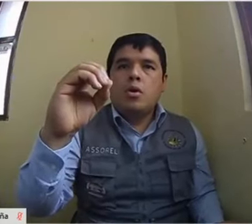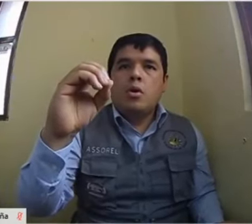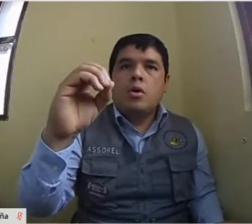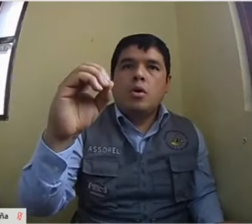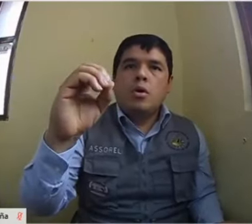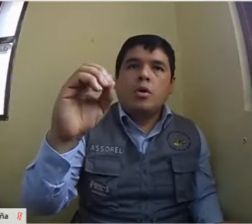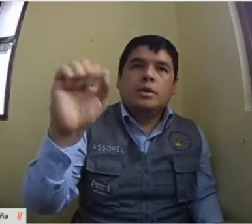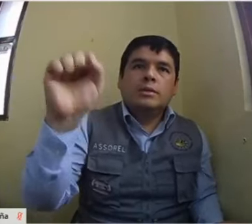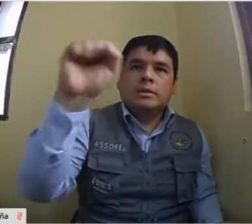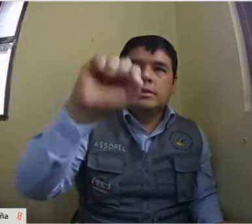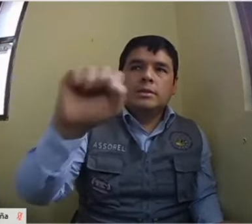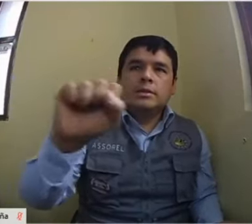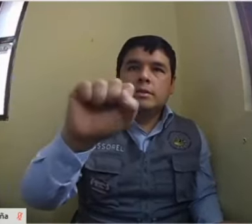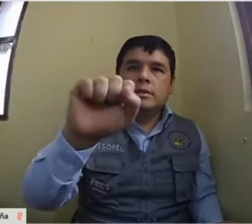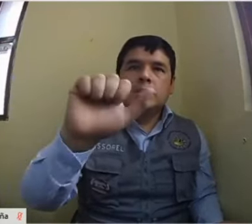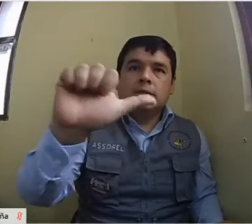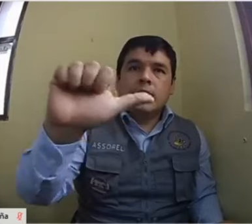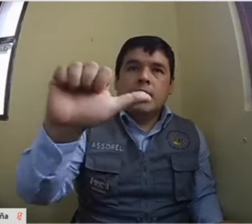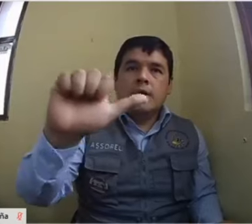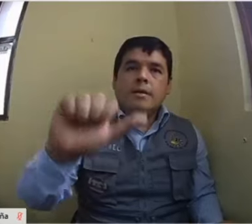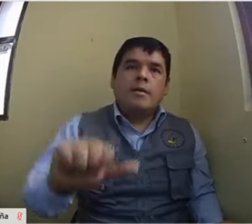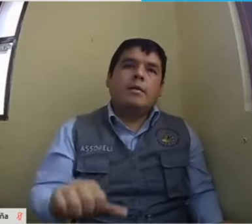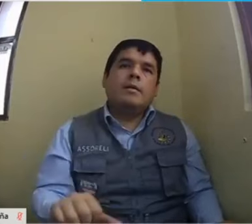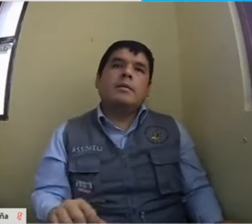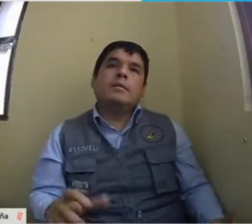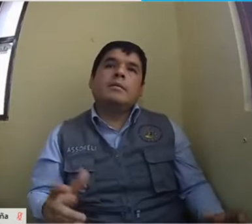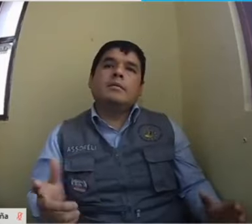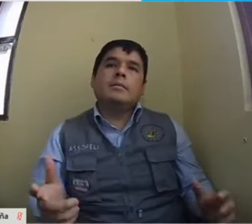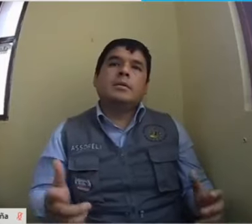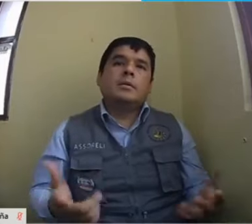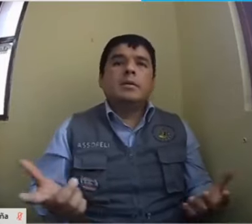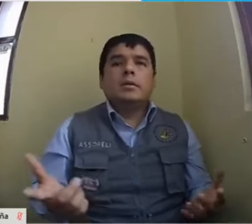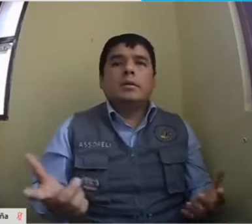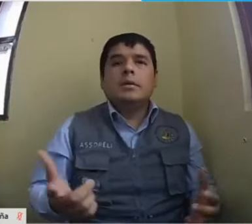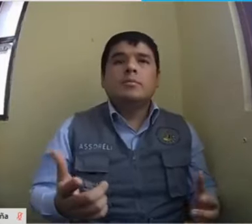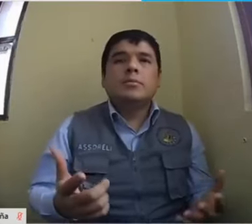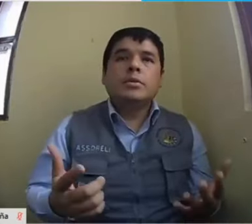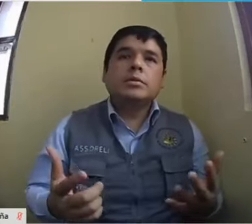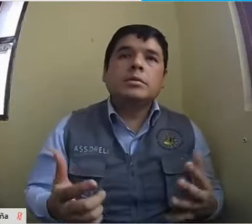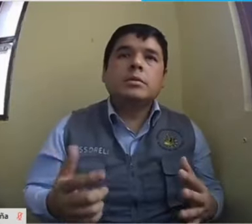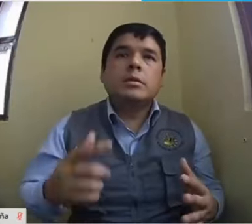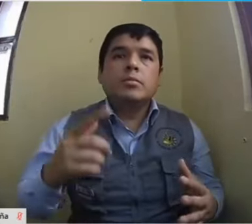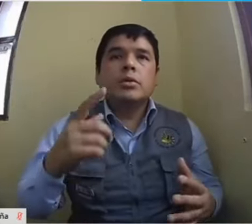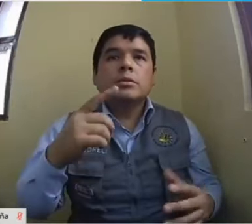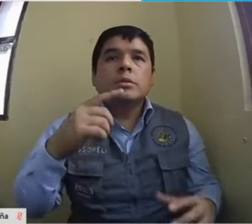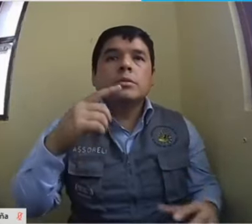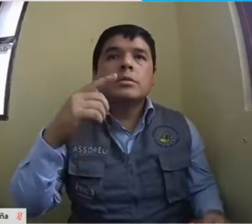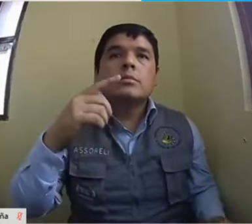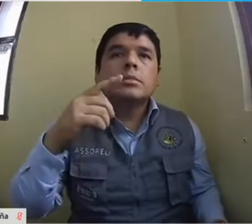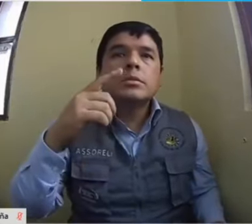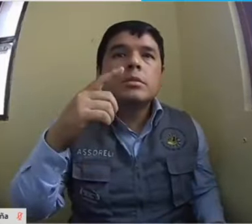Se identifican el deletreo que hace Ronald es esposa,